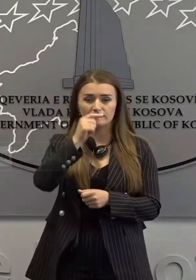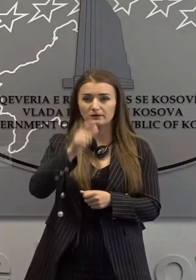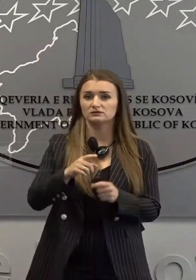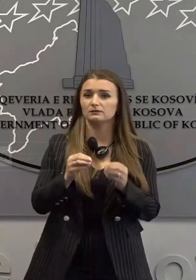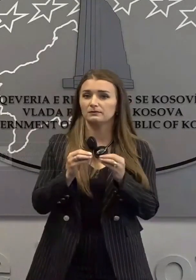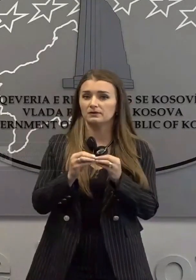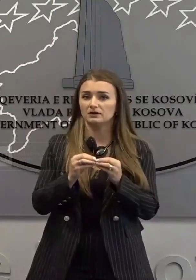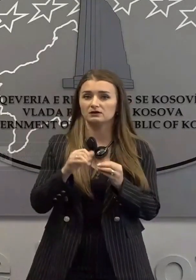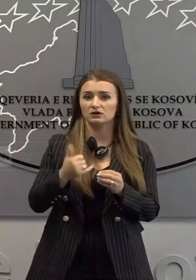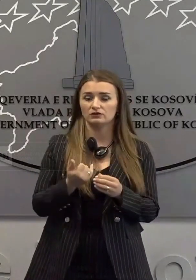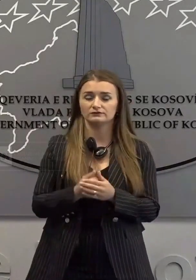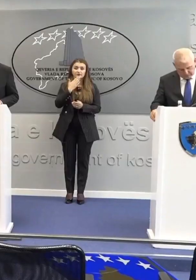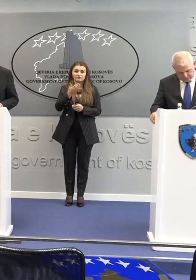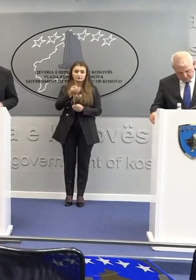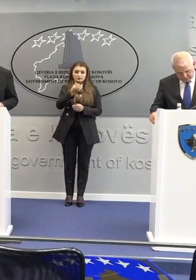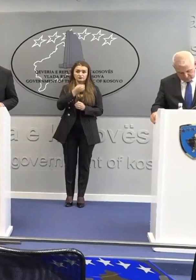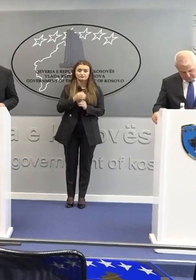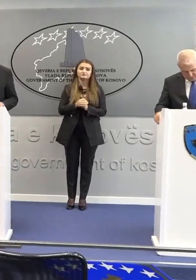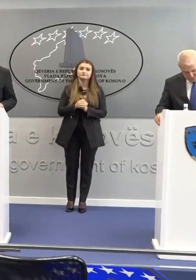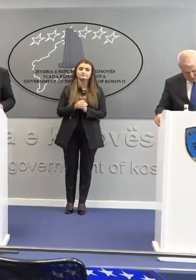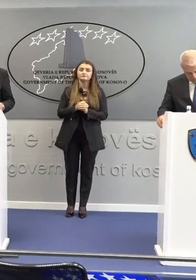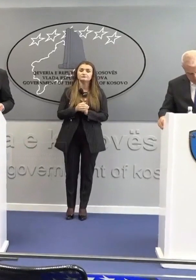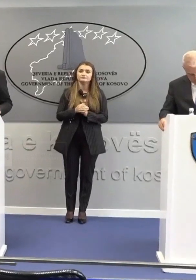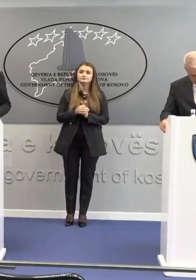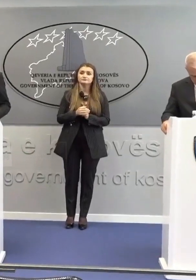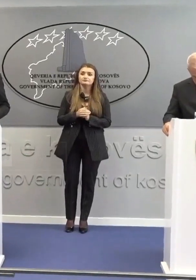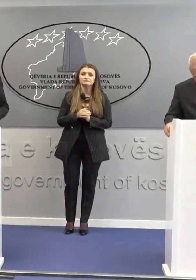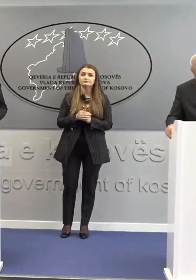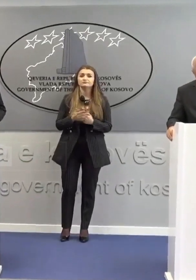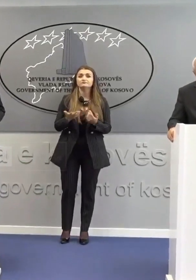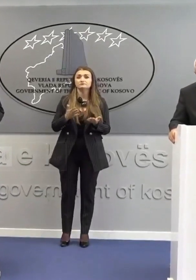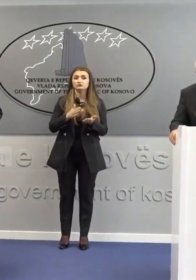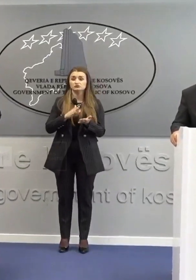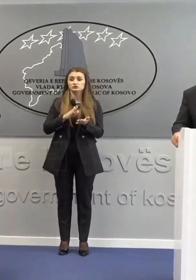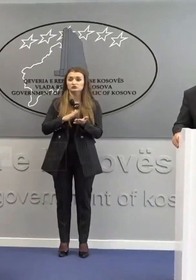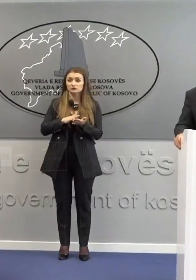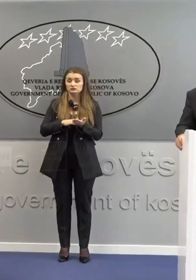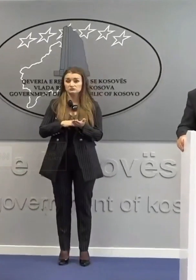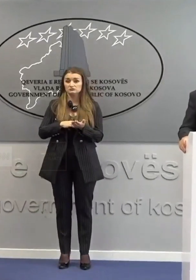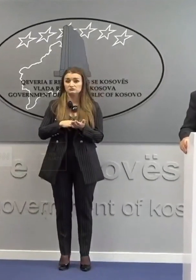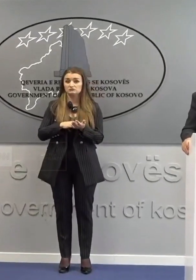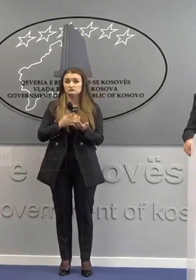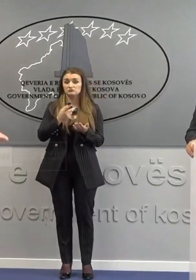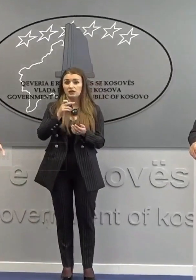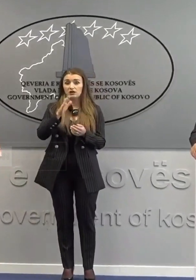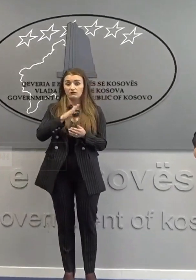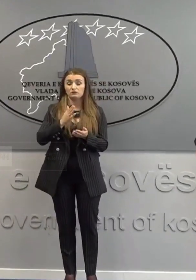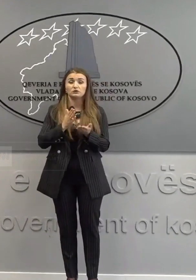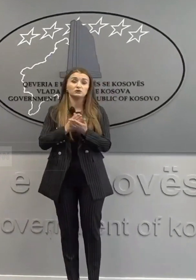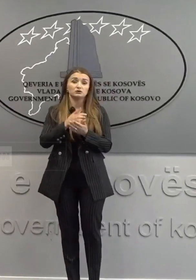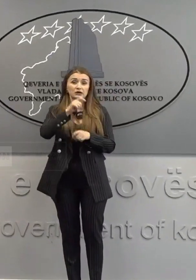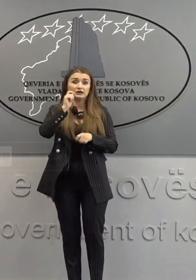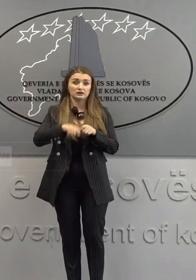zotëri Dejan Janković. Së pari, po të kishte sankcionin ndaj Beogradit, atëherë kur